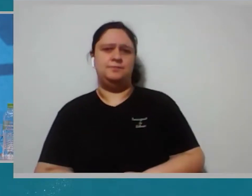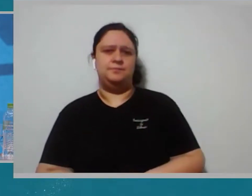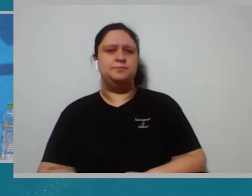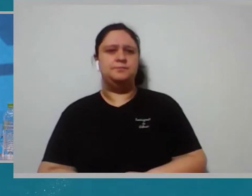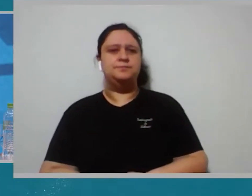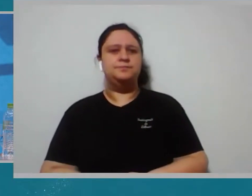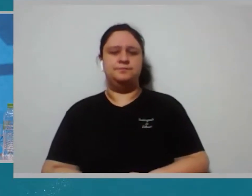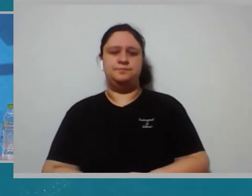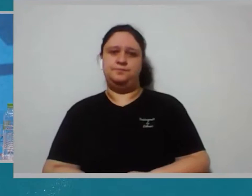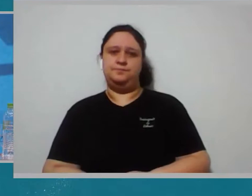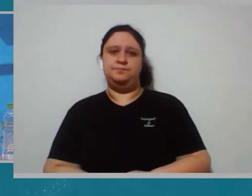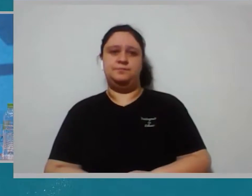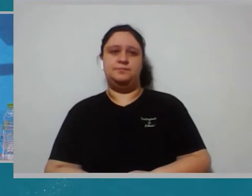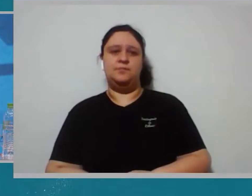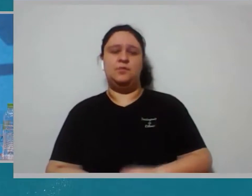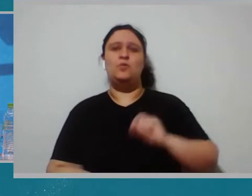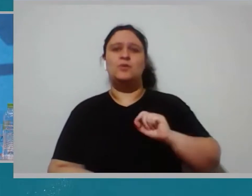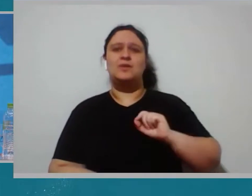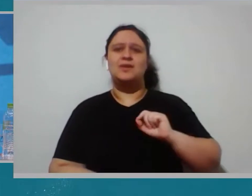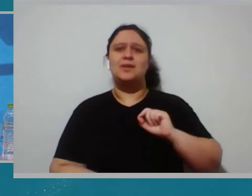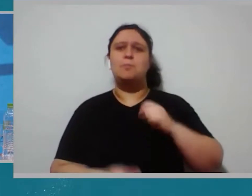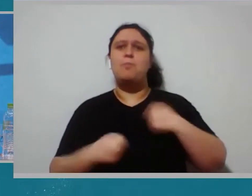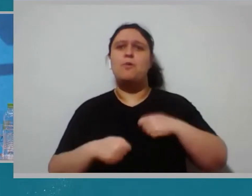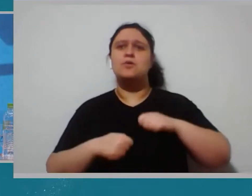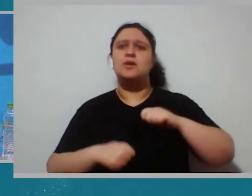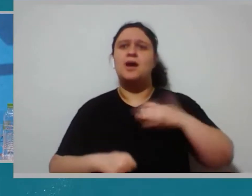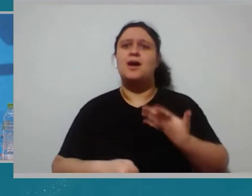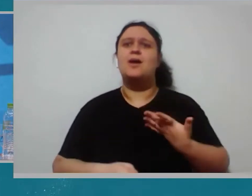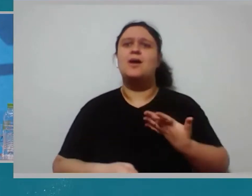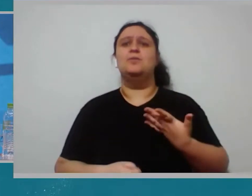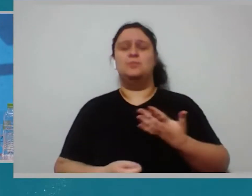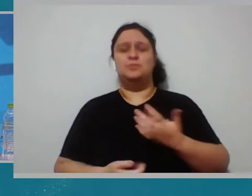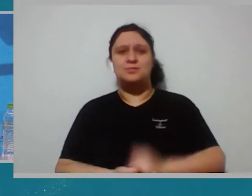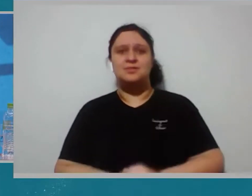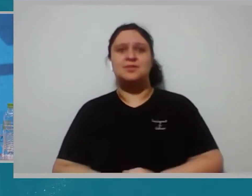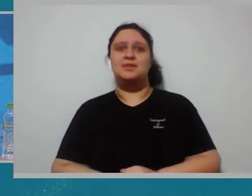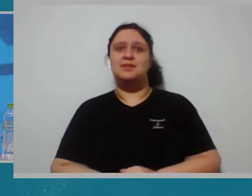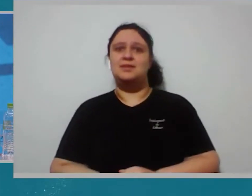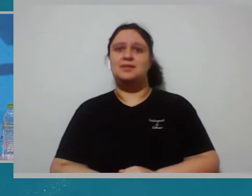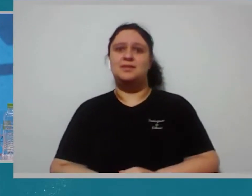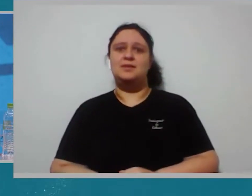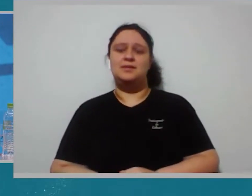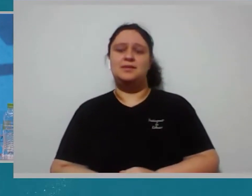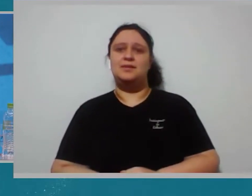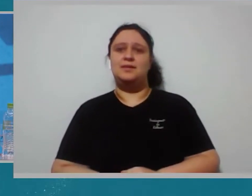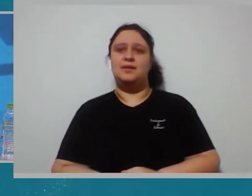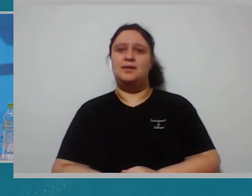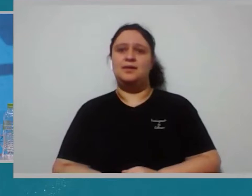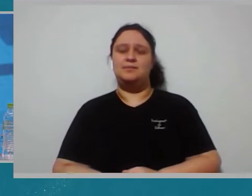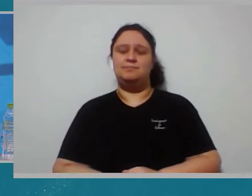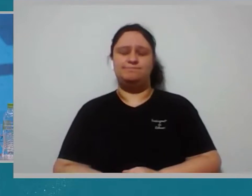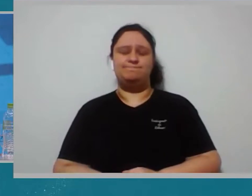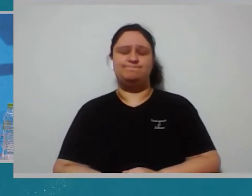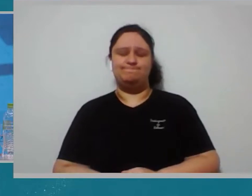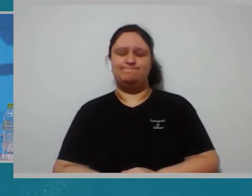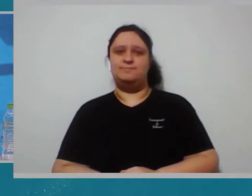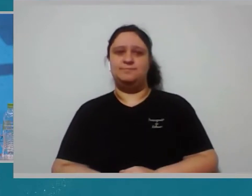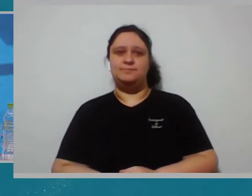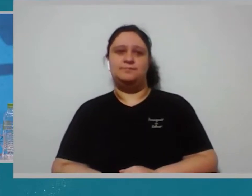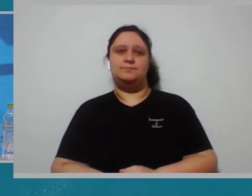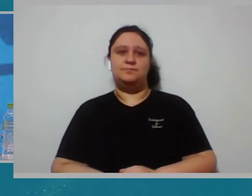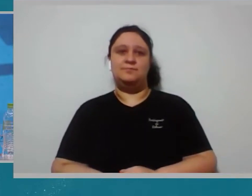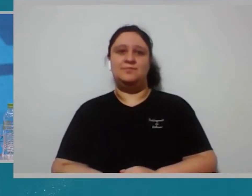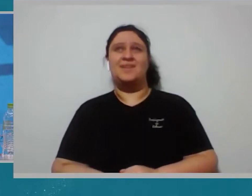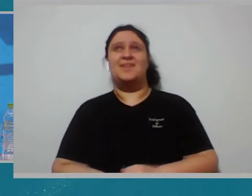coisas que podem ser causadas por alguém que está dentro de nós, né? Talvez o